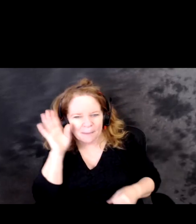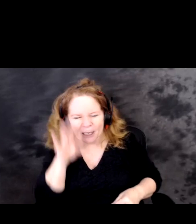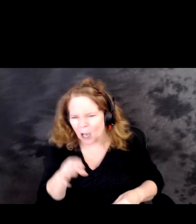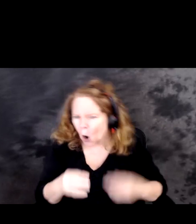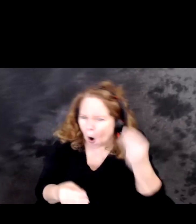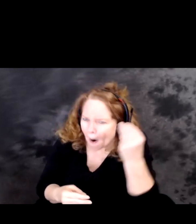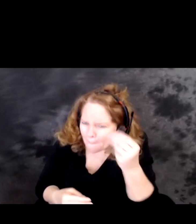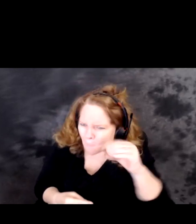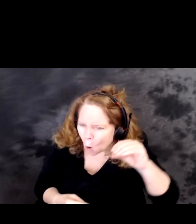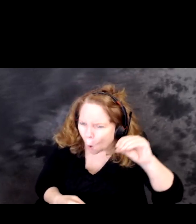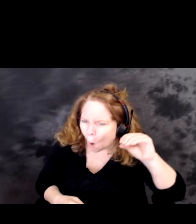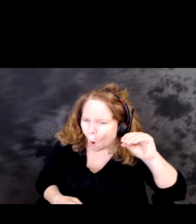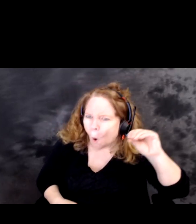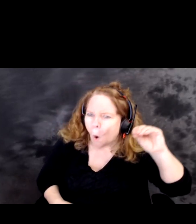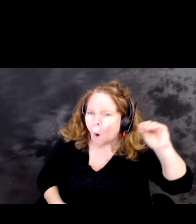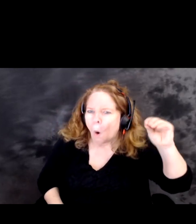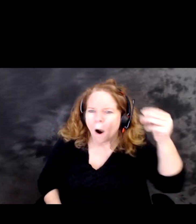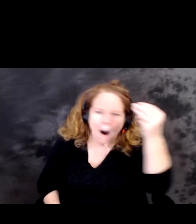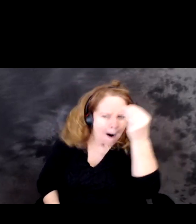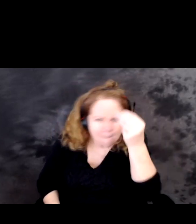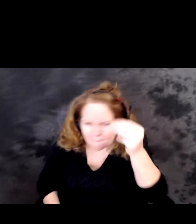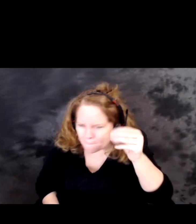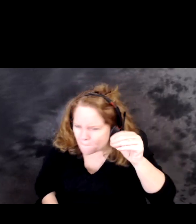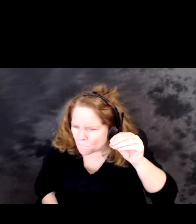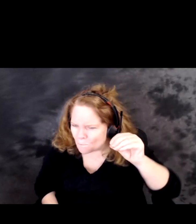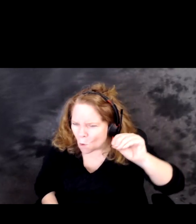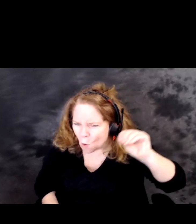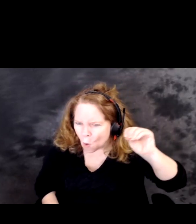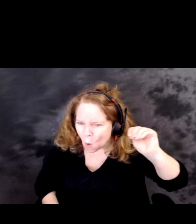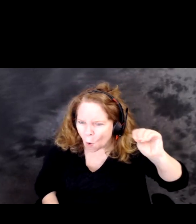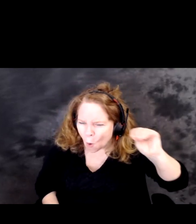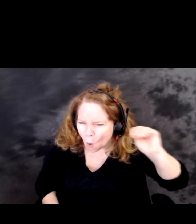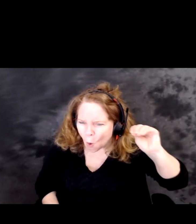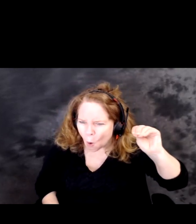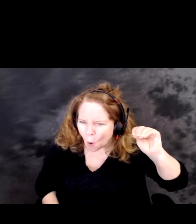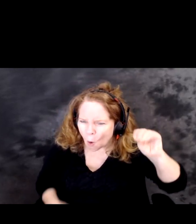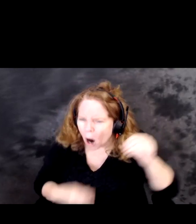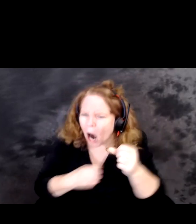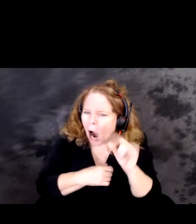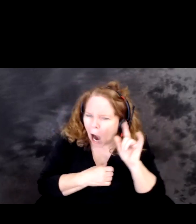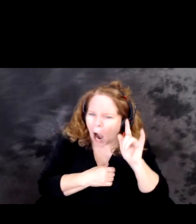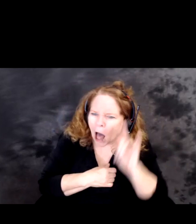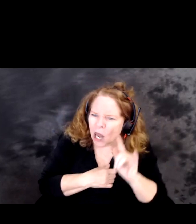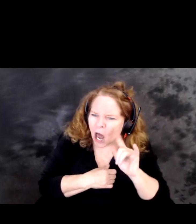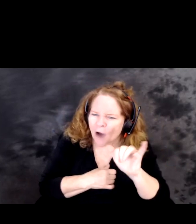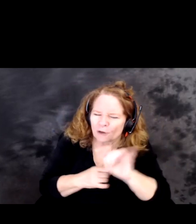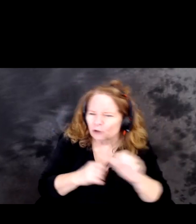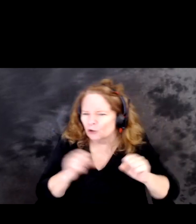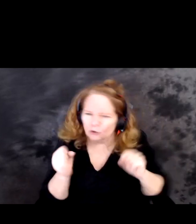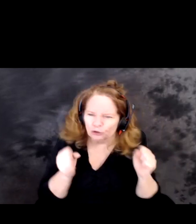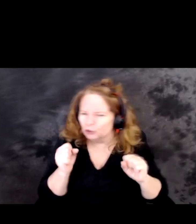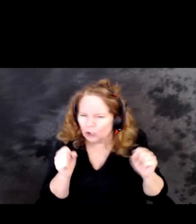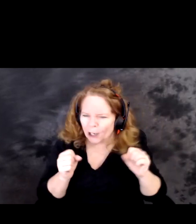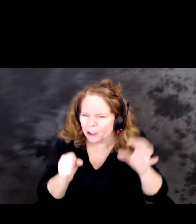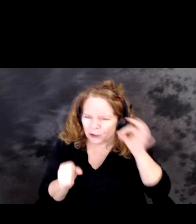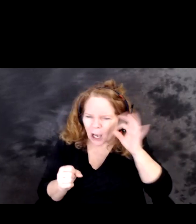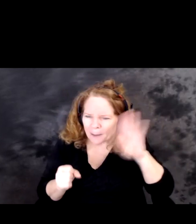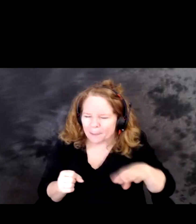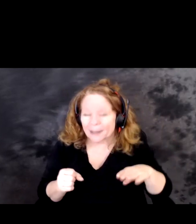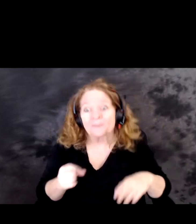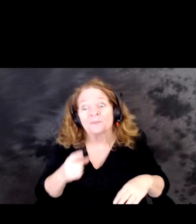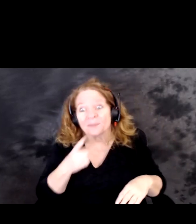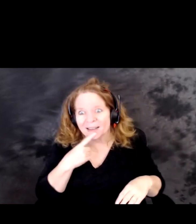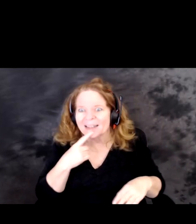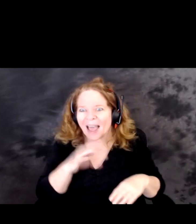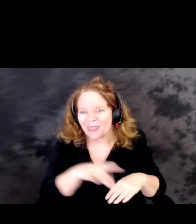Shakey Shake la abeja. Yo también te quiero, abeja Shaky